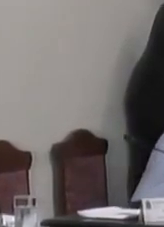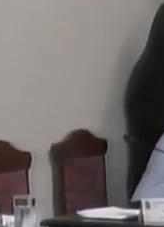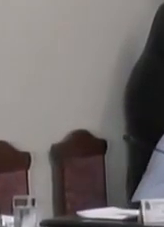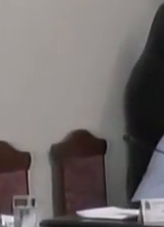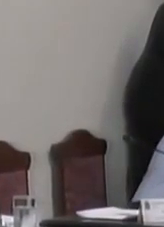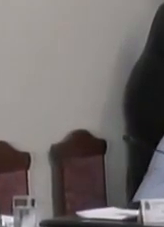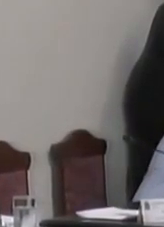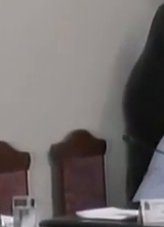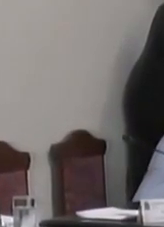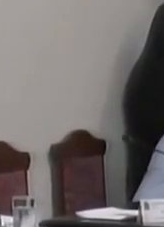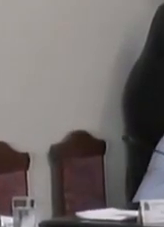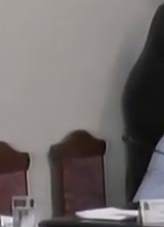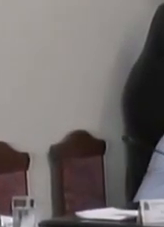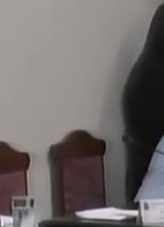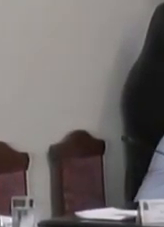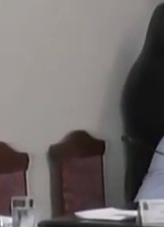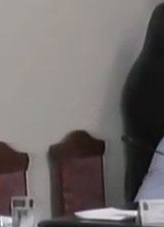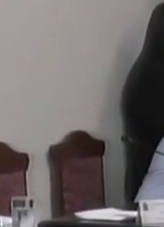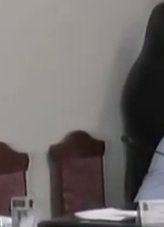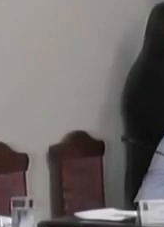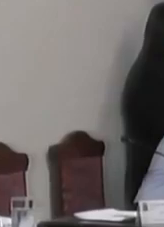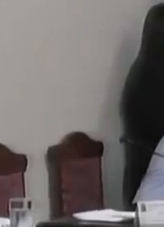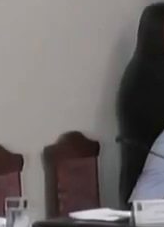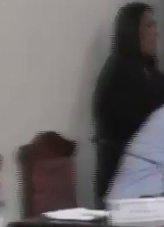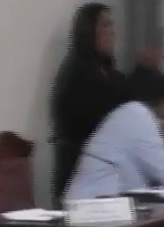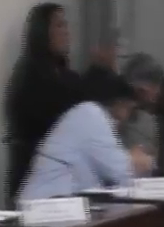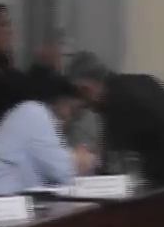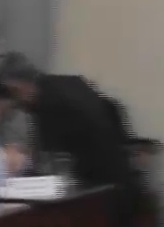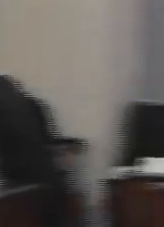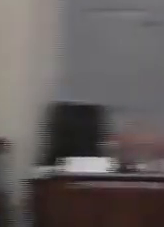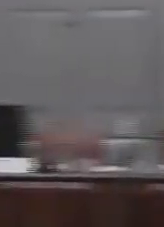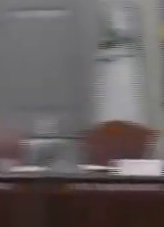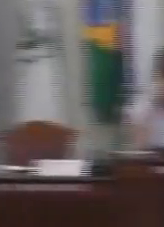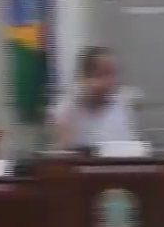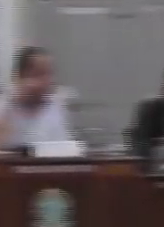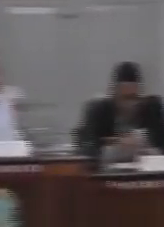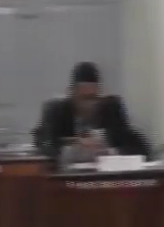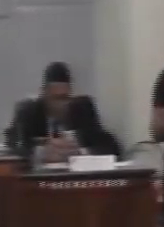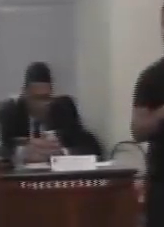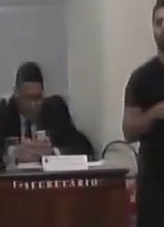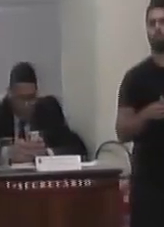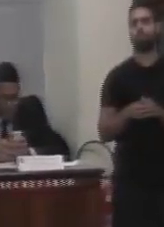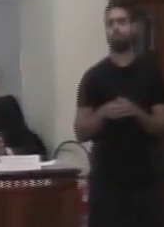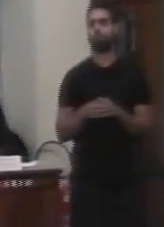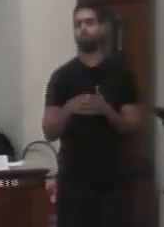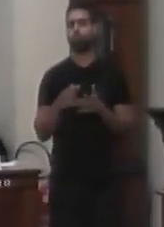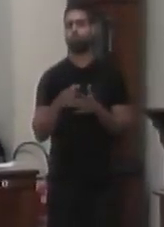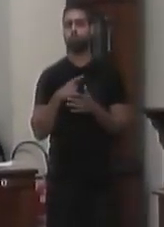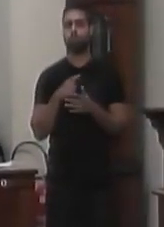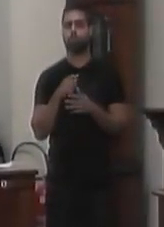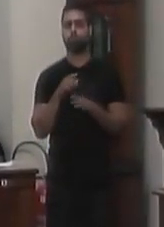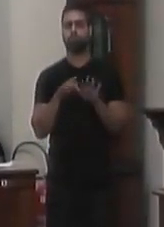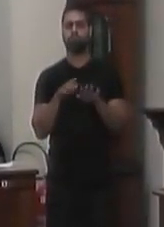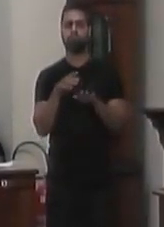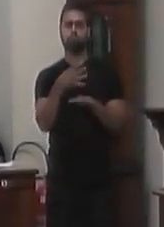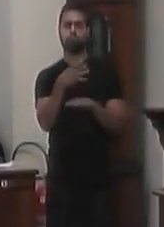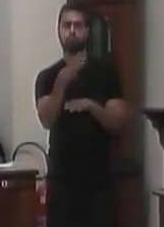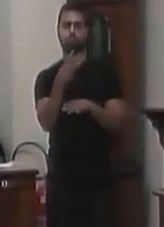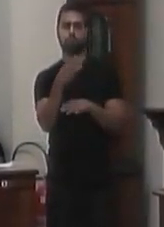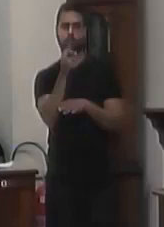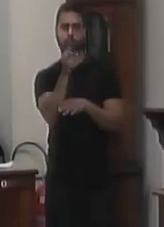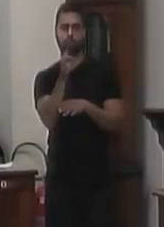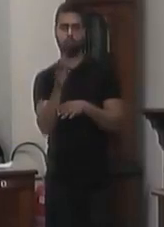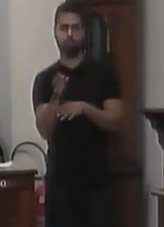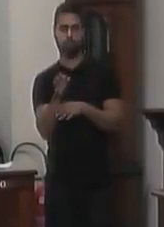da receita corrente bruta. Você diz em relação a pessoal? Pessoal, nós estamos em 43%